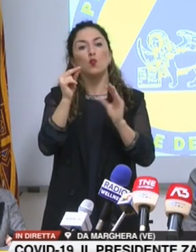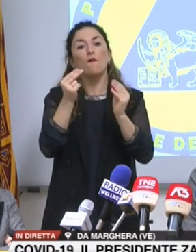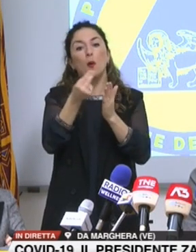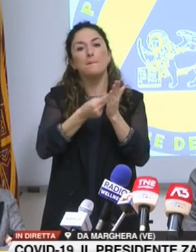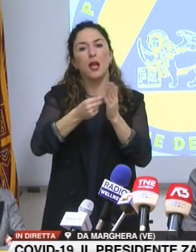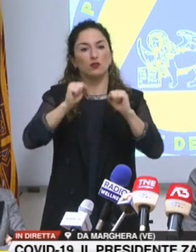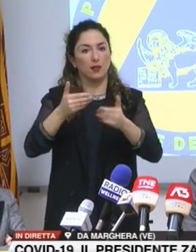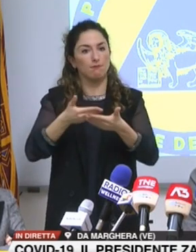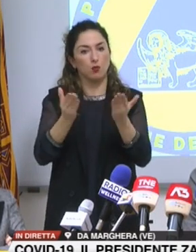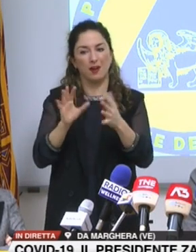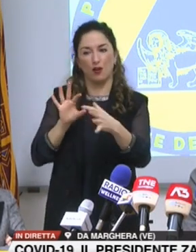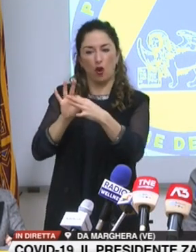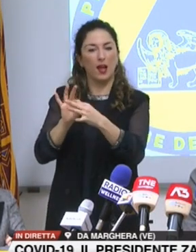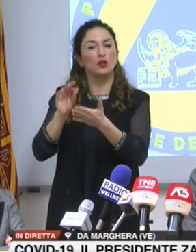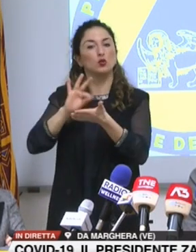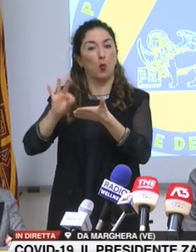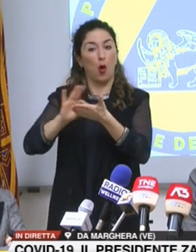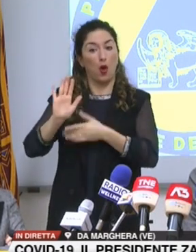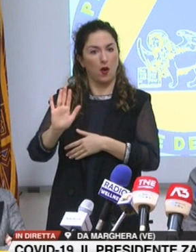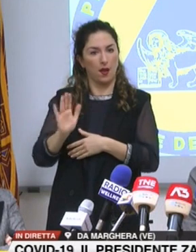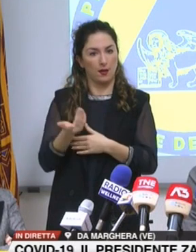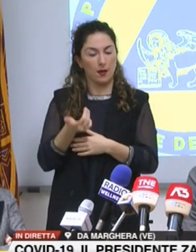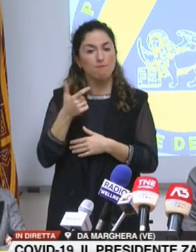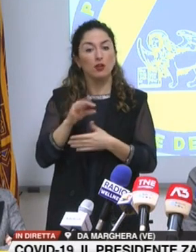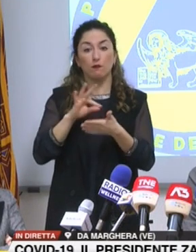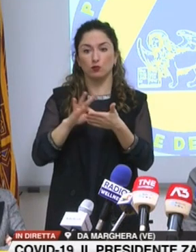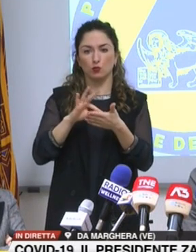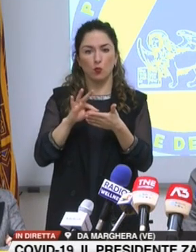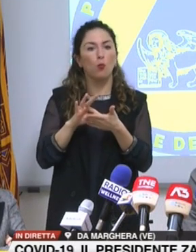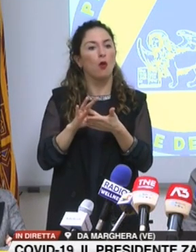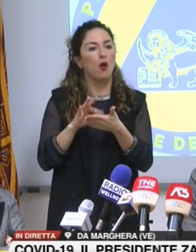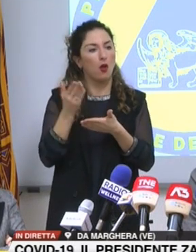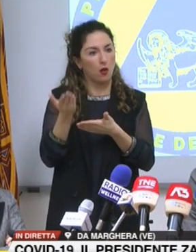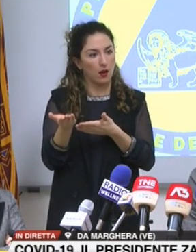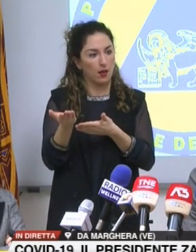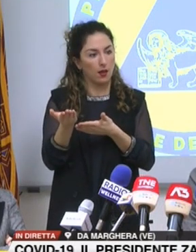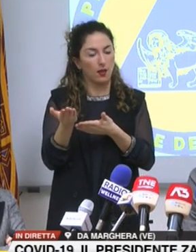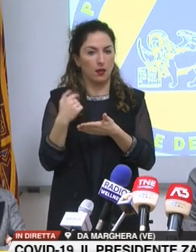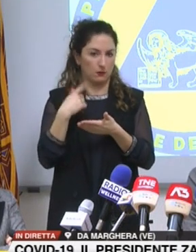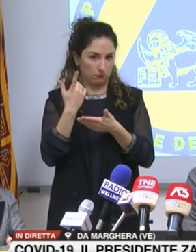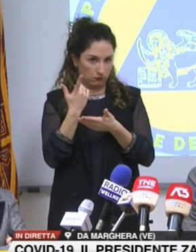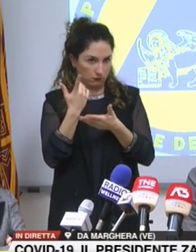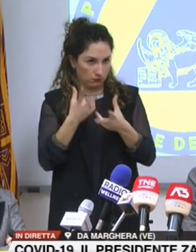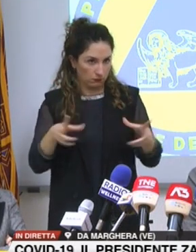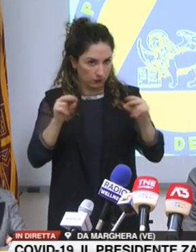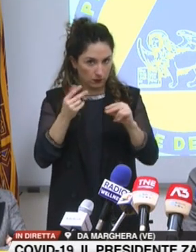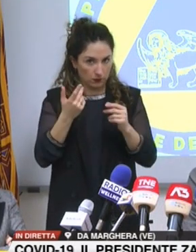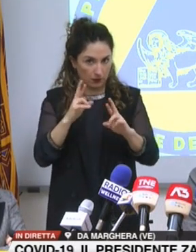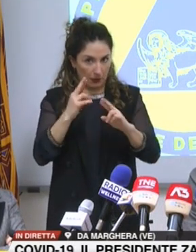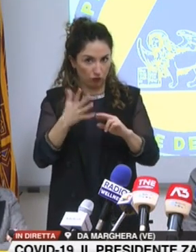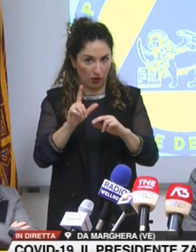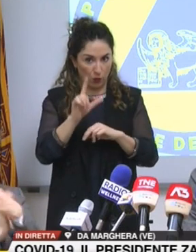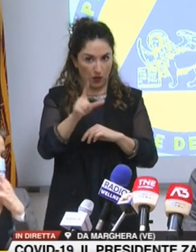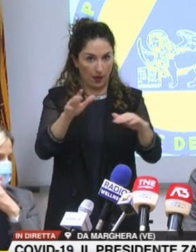pubblica relativo alle scuole. Perché sulle scuole, oltre a rinnovarvi l'informazione che io spero già da lunedì